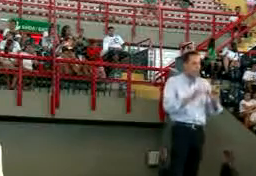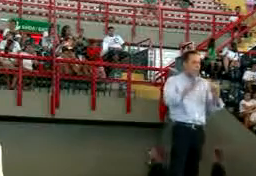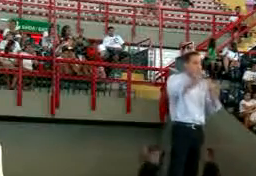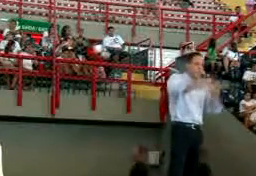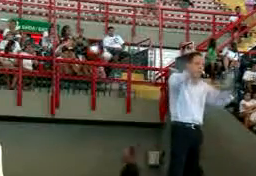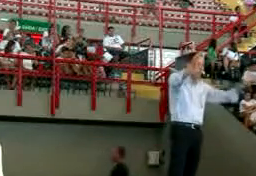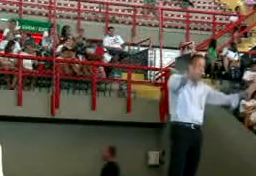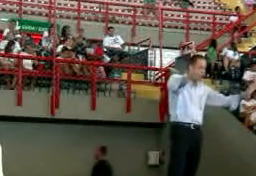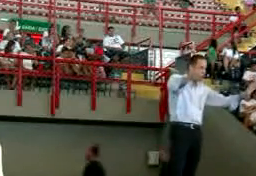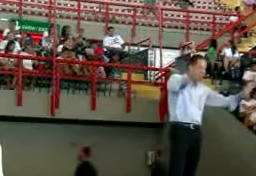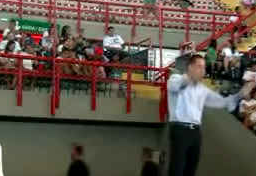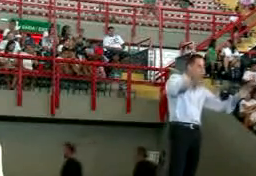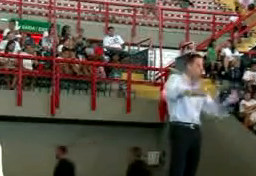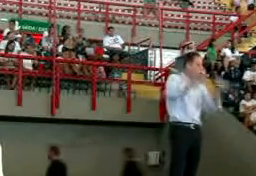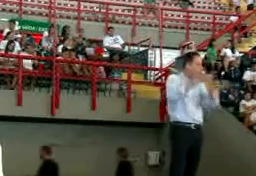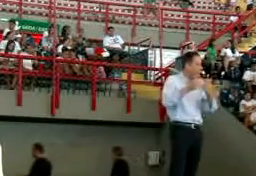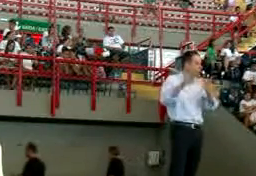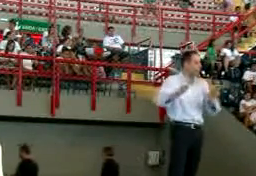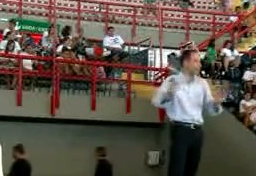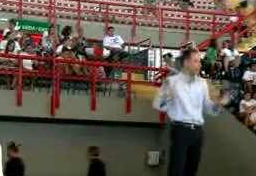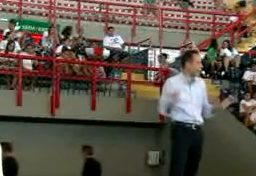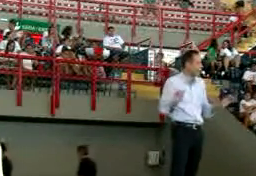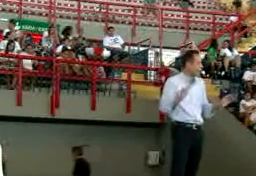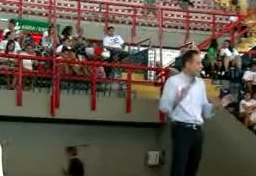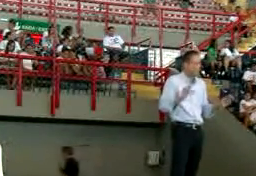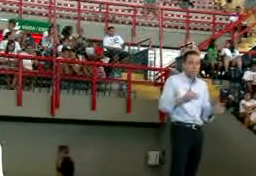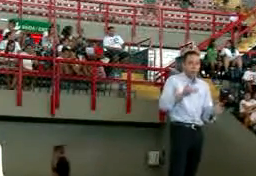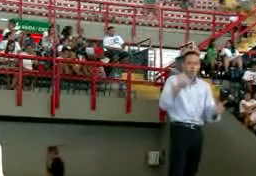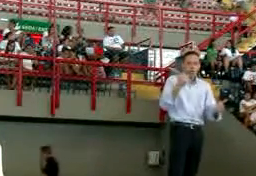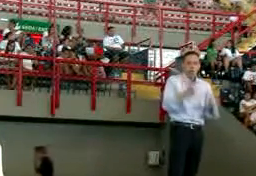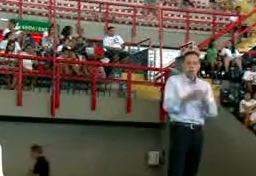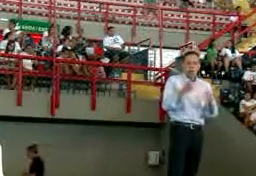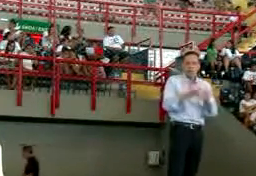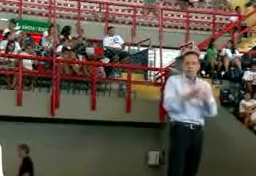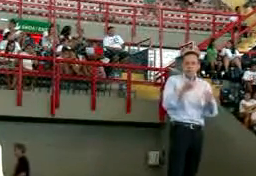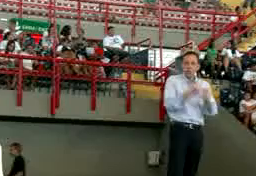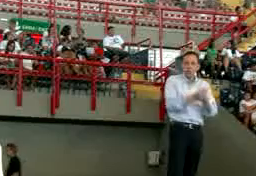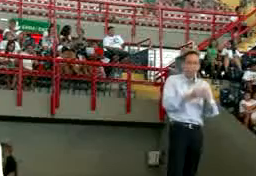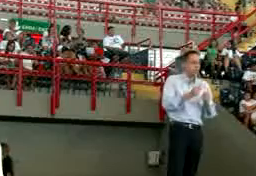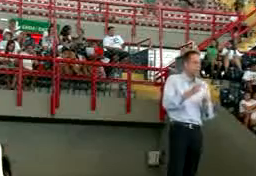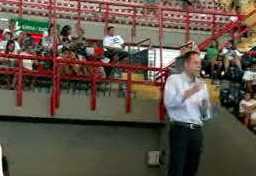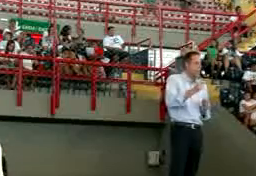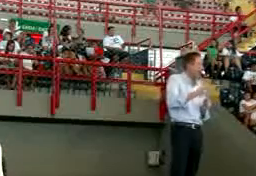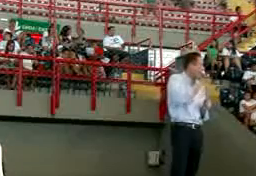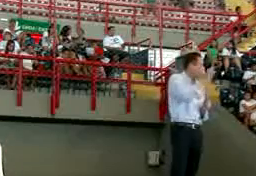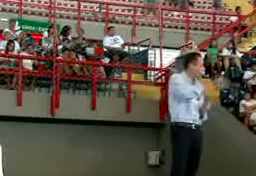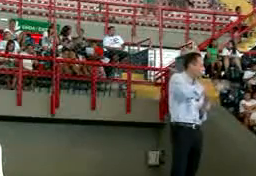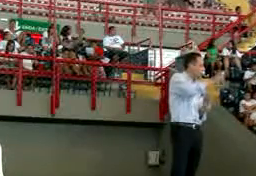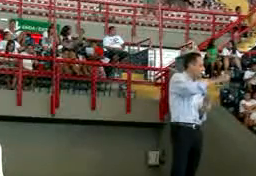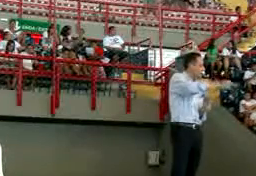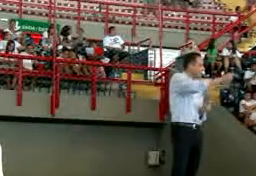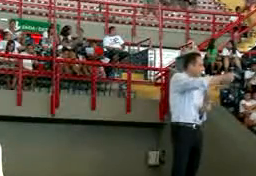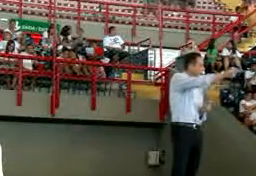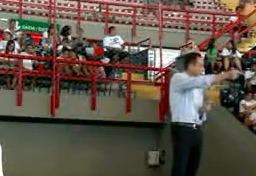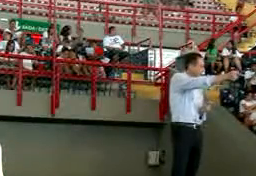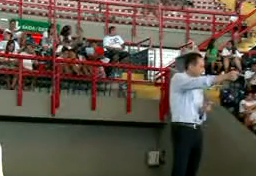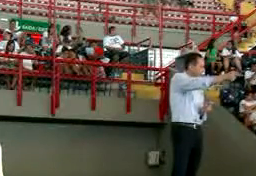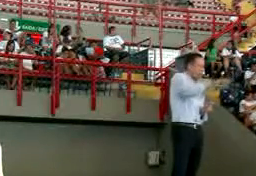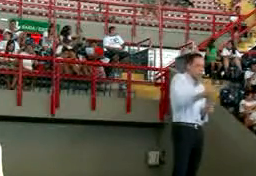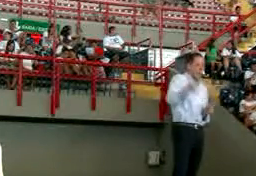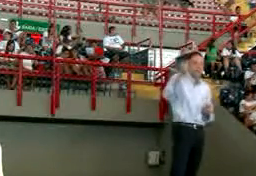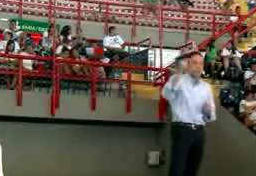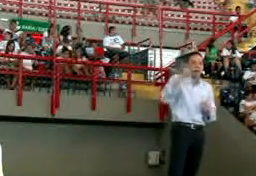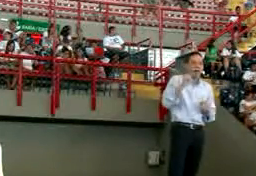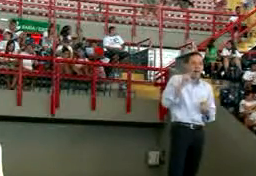é que, oficialmente, a culpa caiu em Dom Pedro e aumentou a crise política, aumentou a pressão sobre Dom